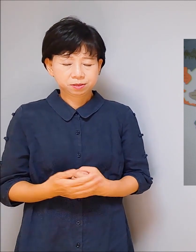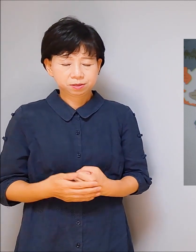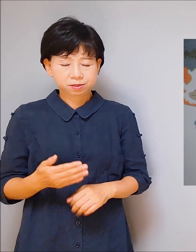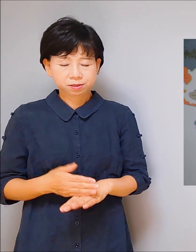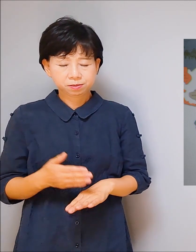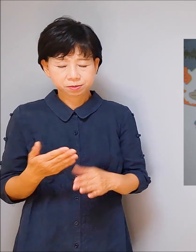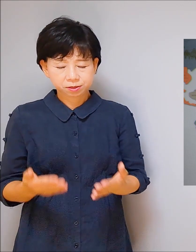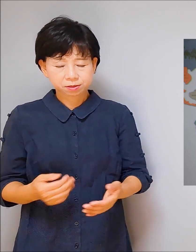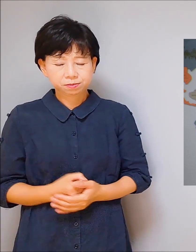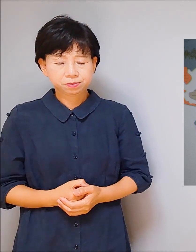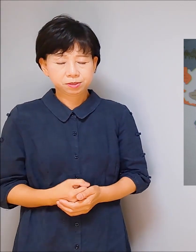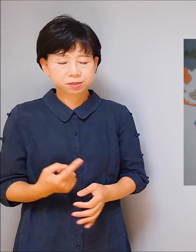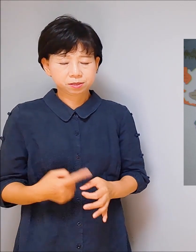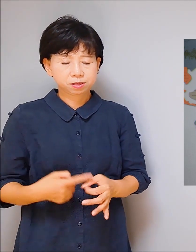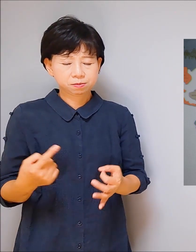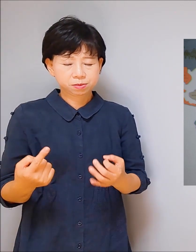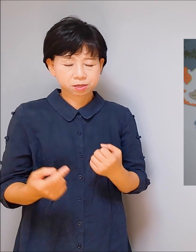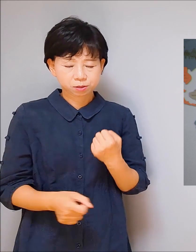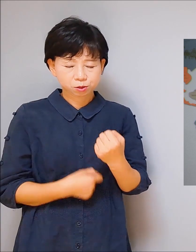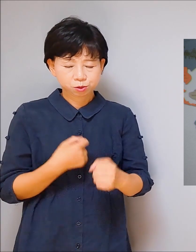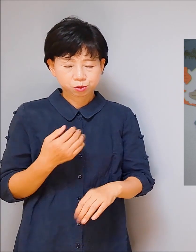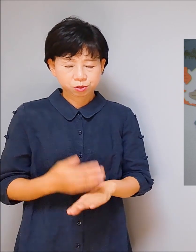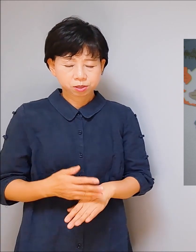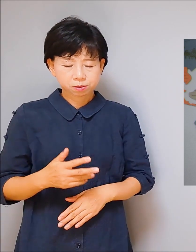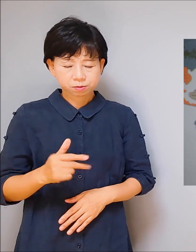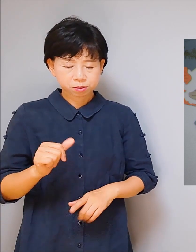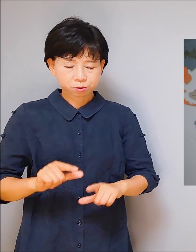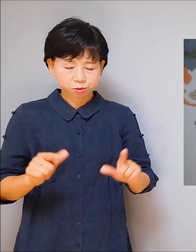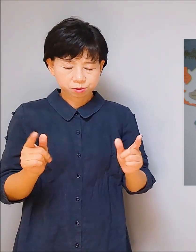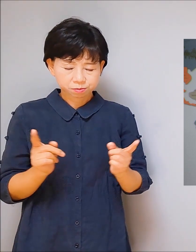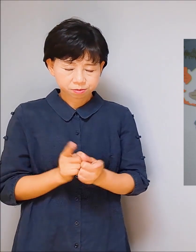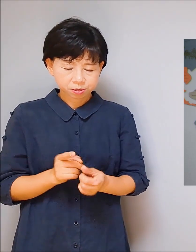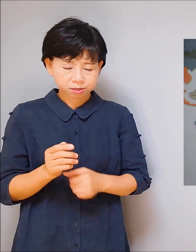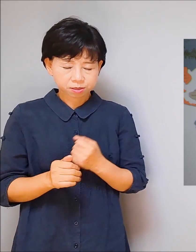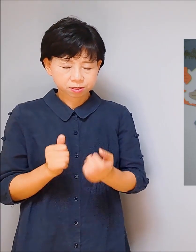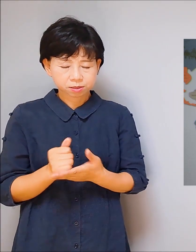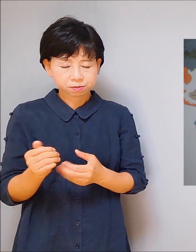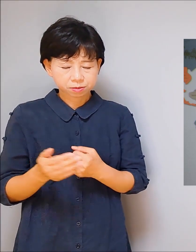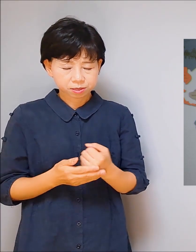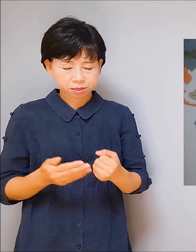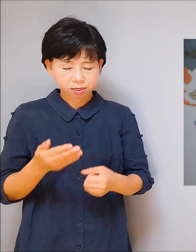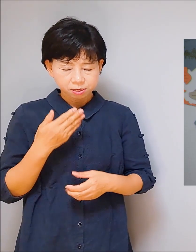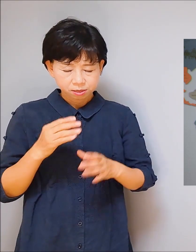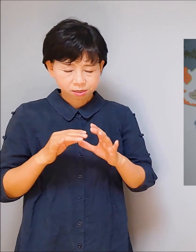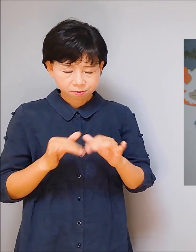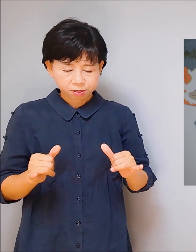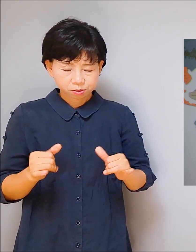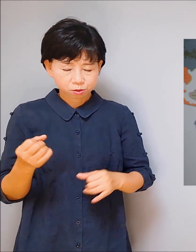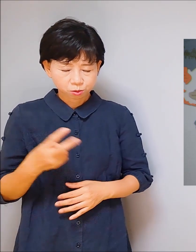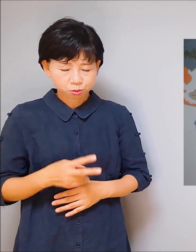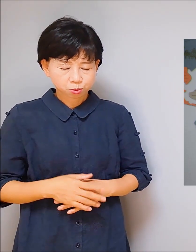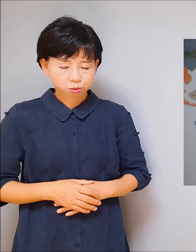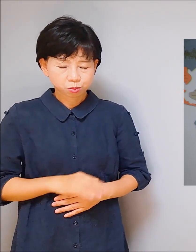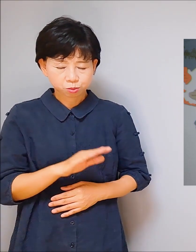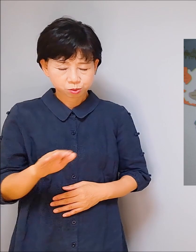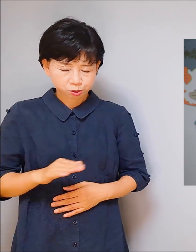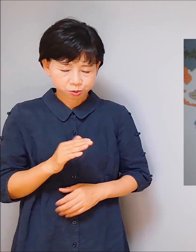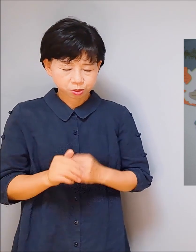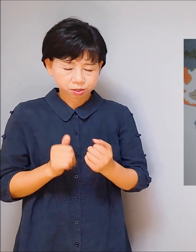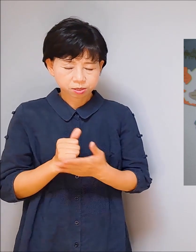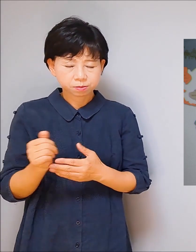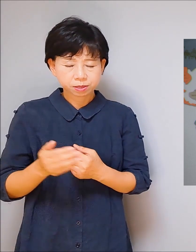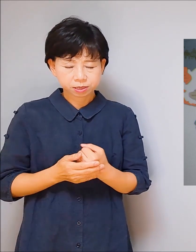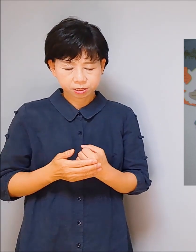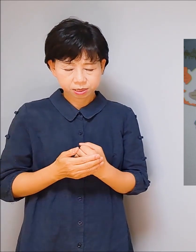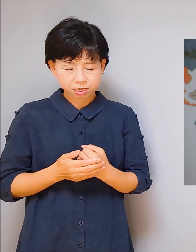하나님, 맥주 감사주의를 맞이하여서 하나님의 은혜, 이스라엘 백성들뿐만 아니고 우리들도 하나님의